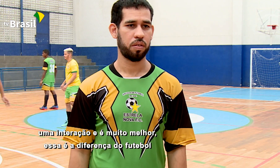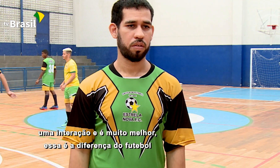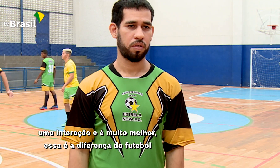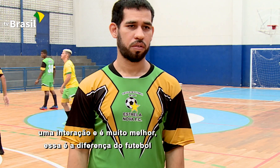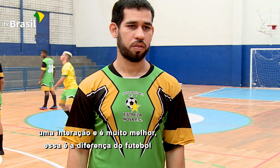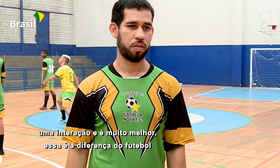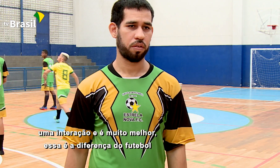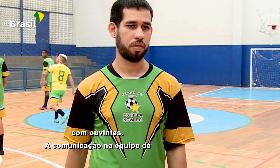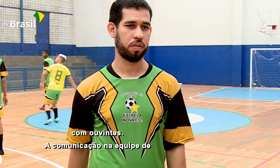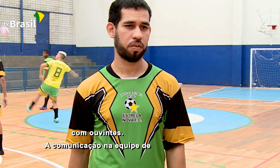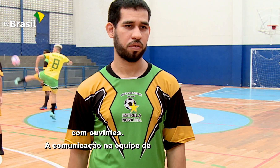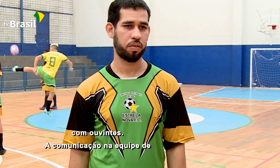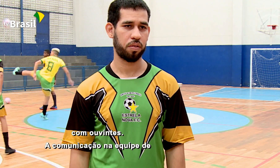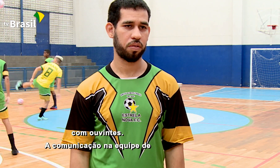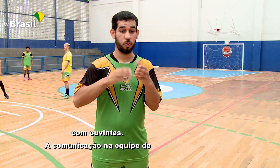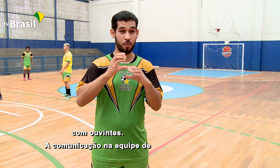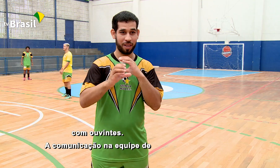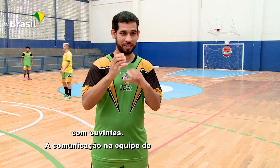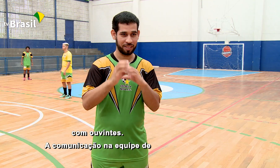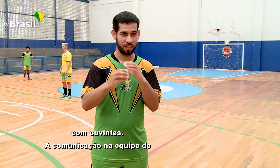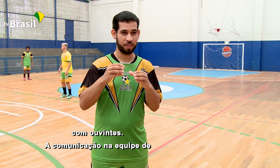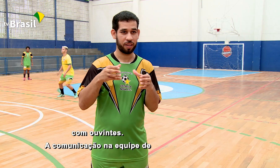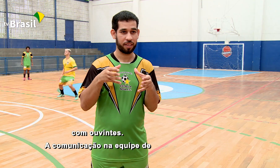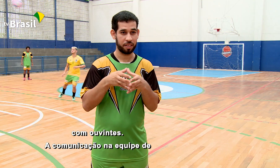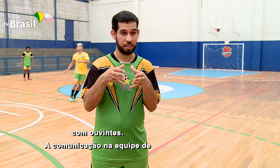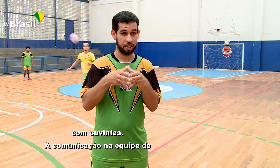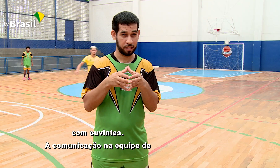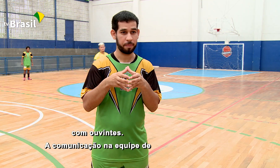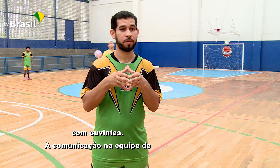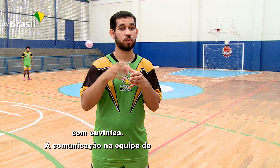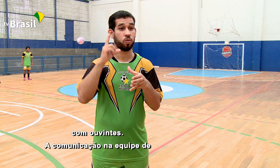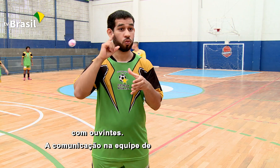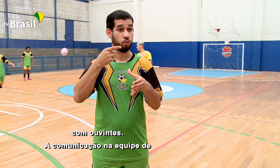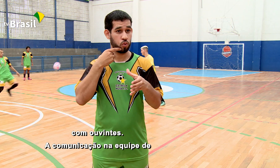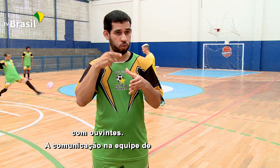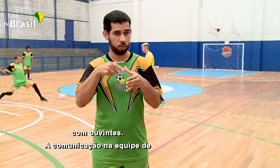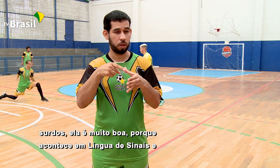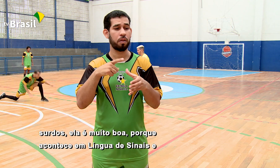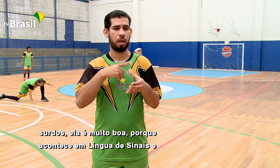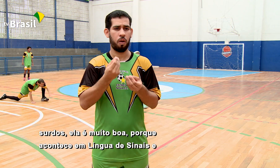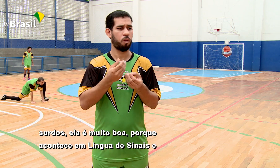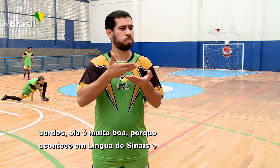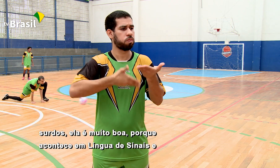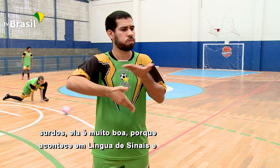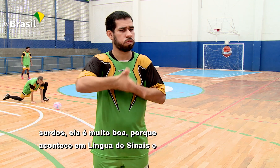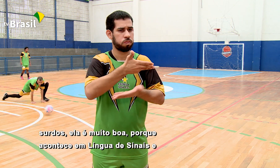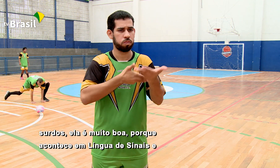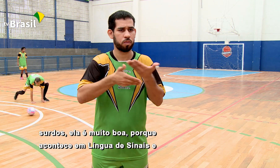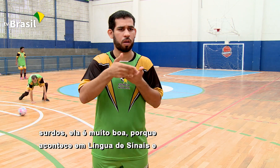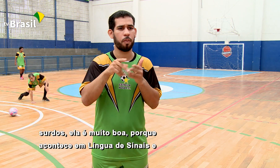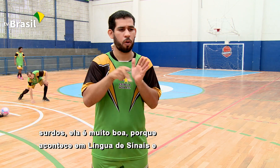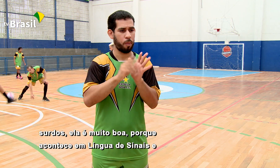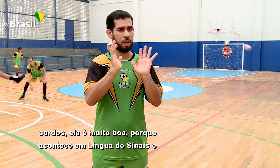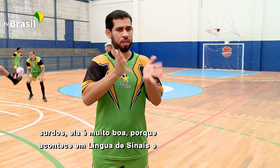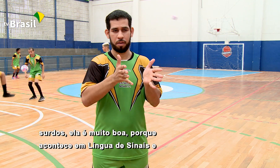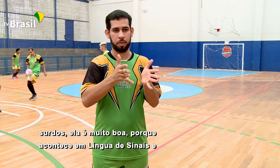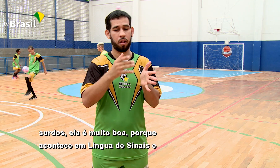do futebol com ouvintes. A comunicação na equipe de surdos, ela é muito boa